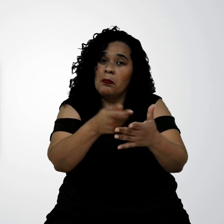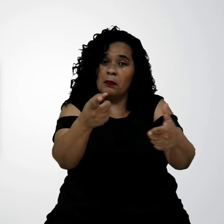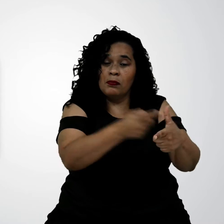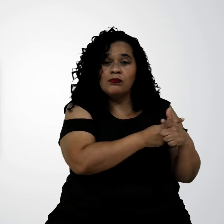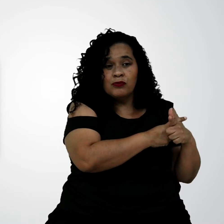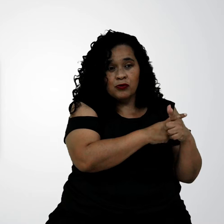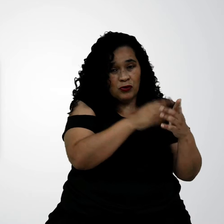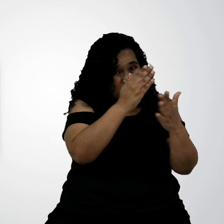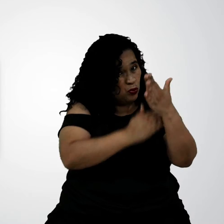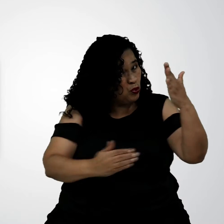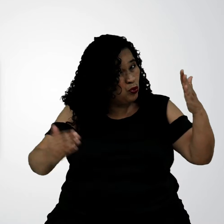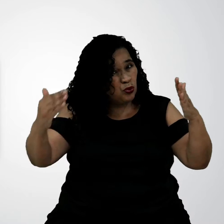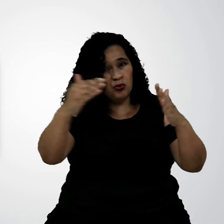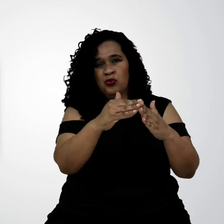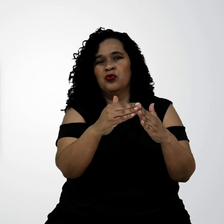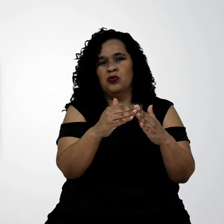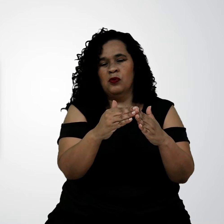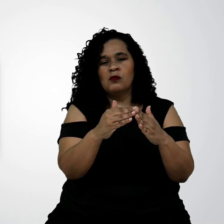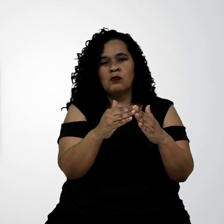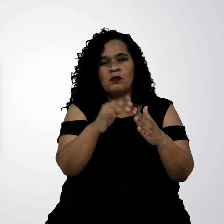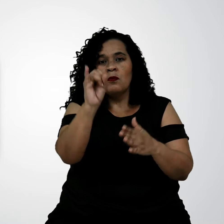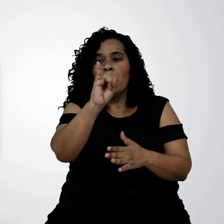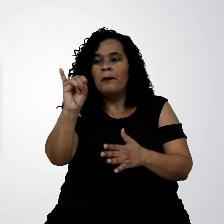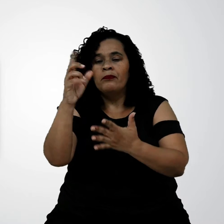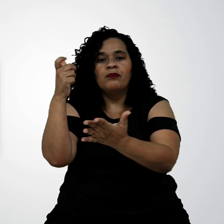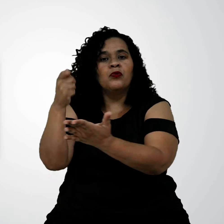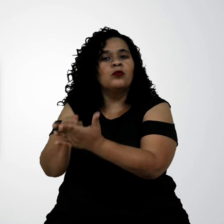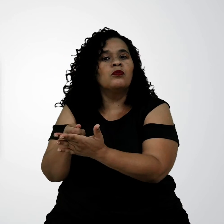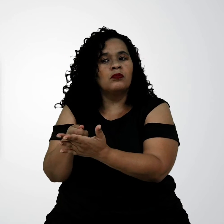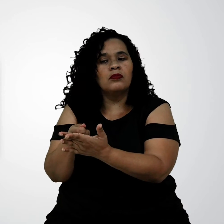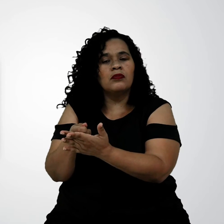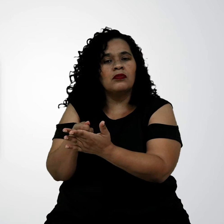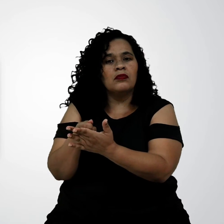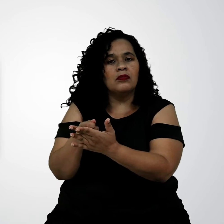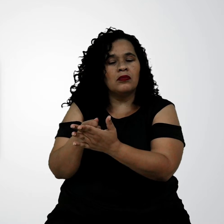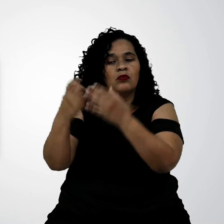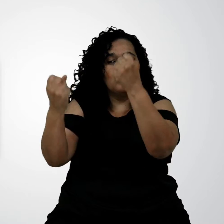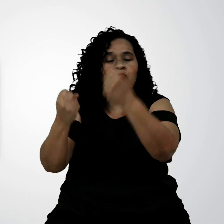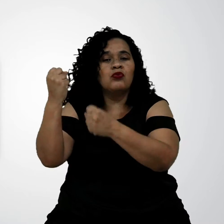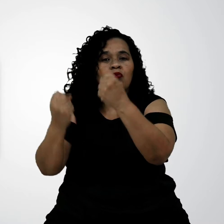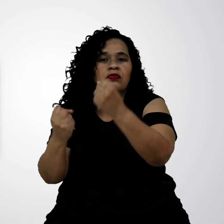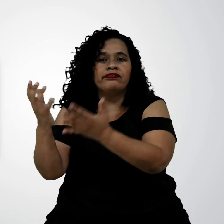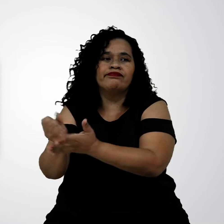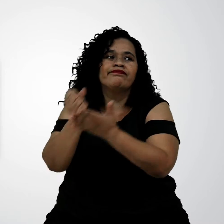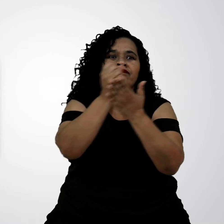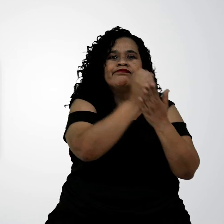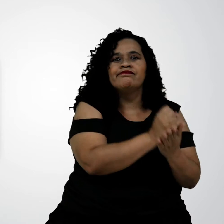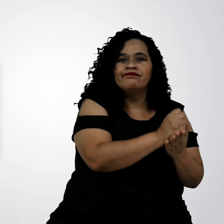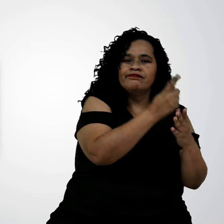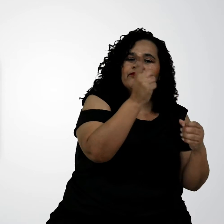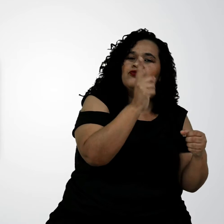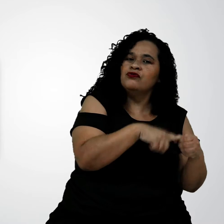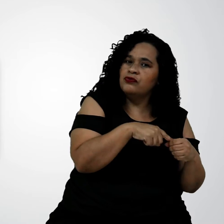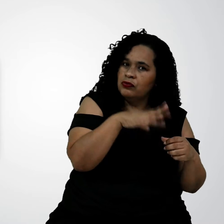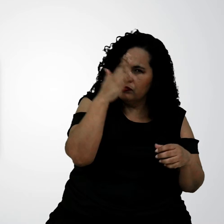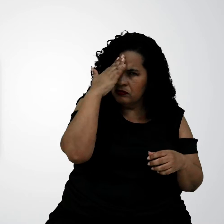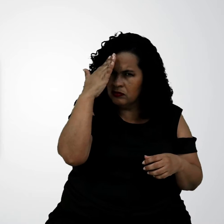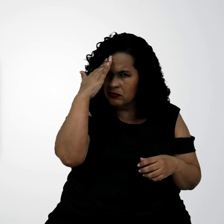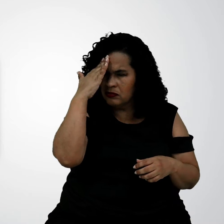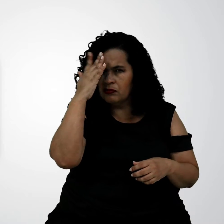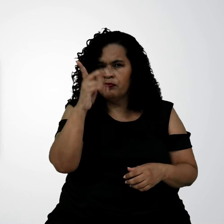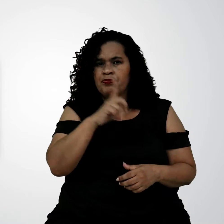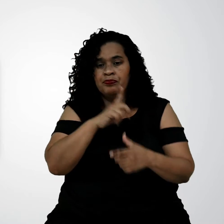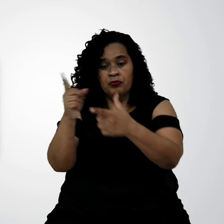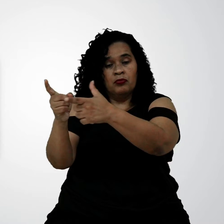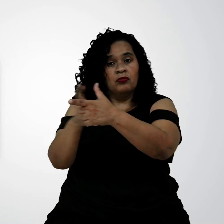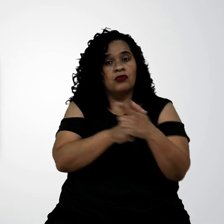pode ser tomado deles. Então eles têm, não um carro, eles têm uma dívida de 51 mil e 5